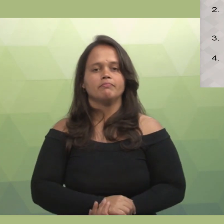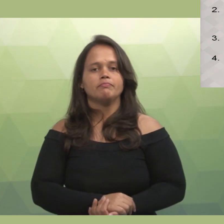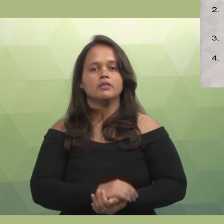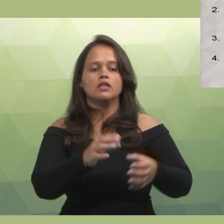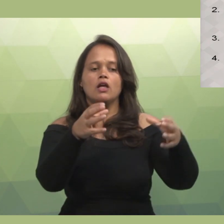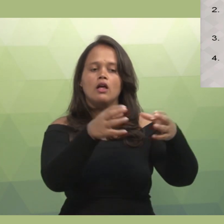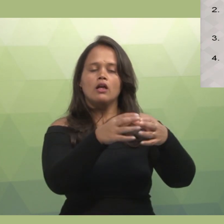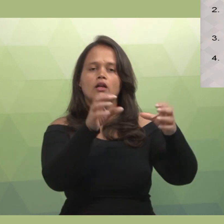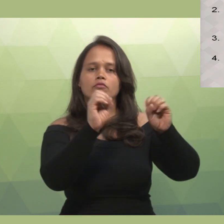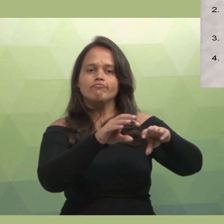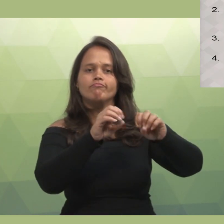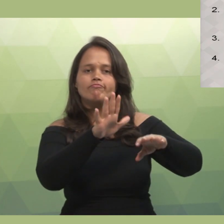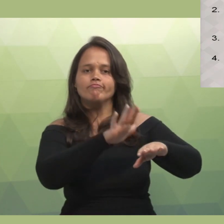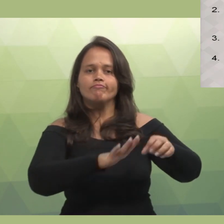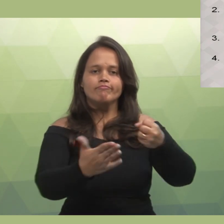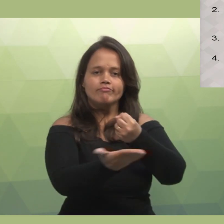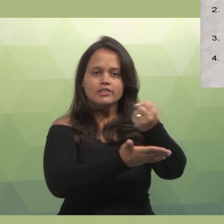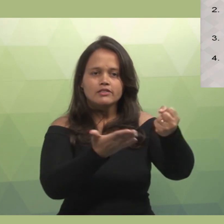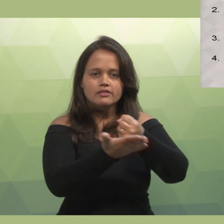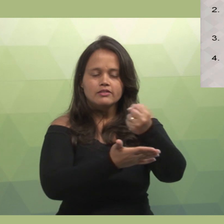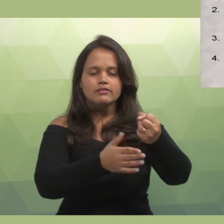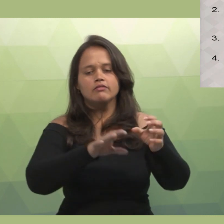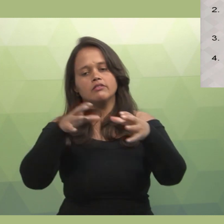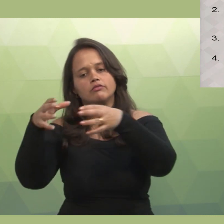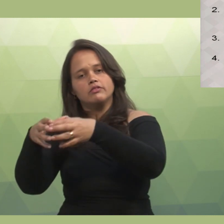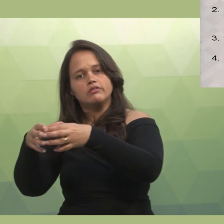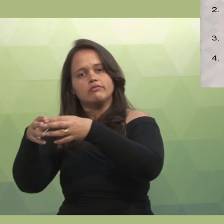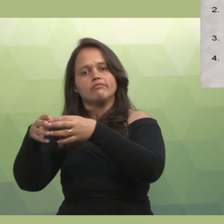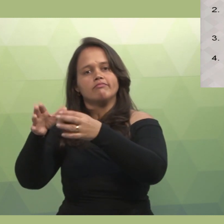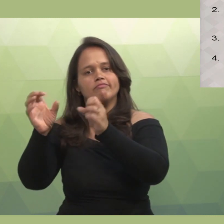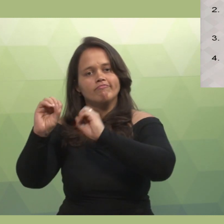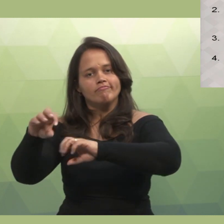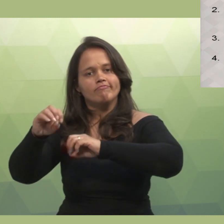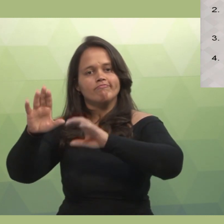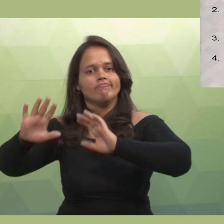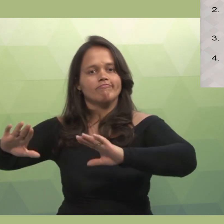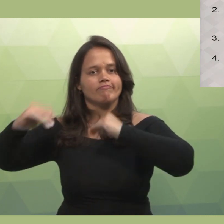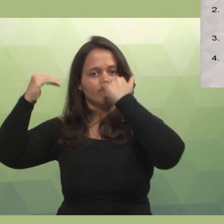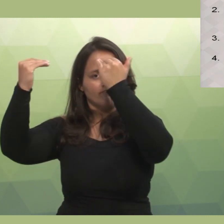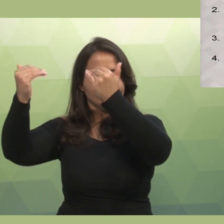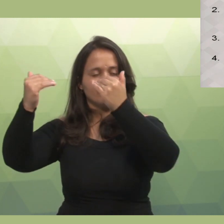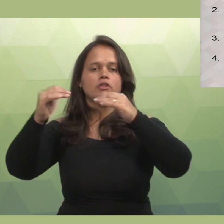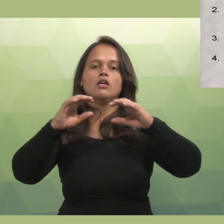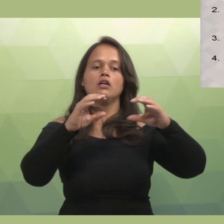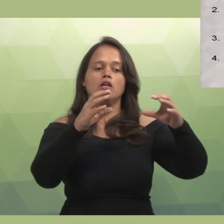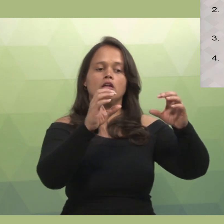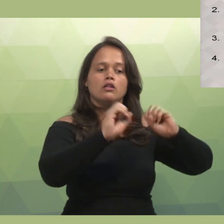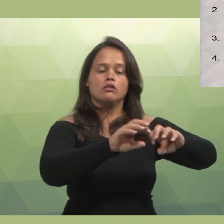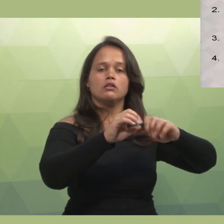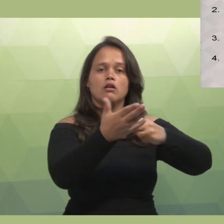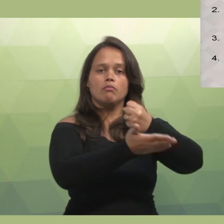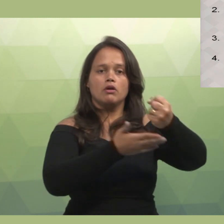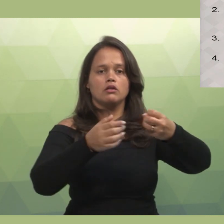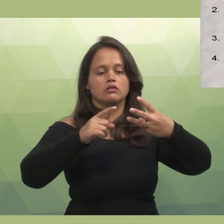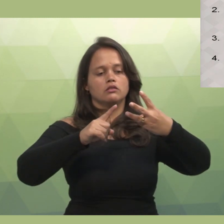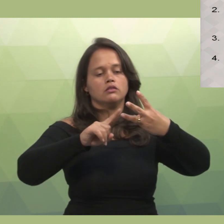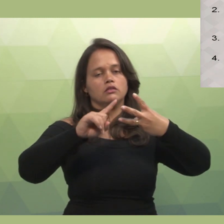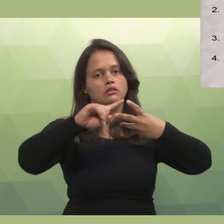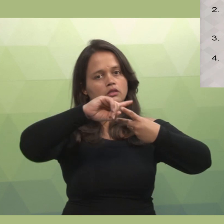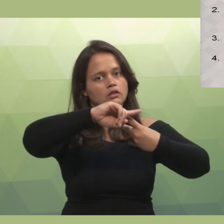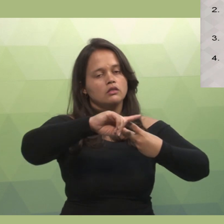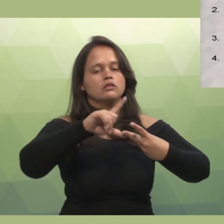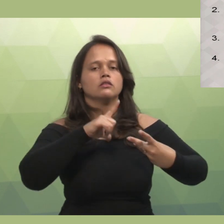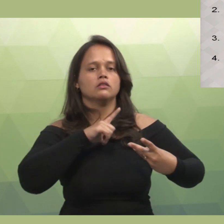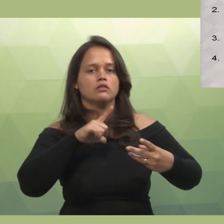e a educação superior. A educação básica se divide em 3 etapas que têm por finalidade desenvolver o